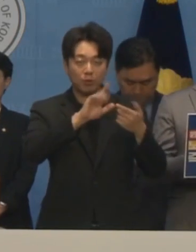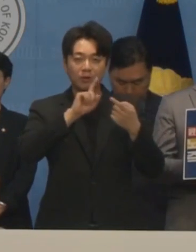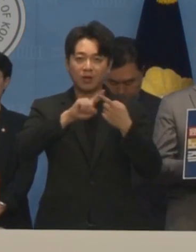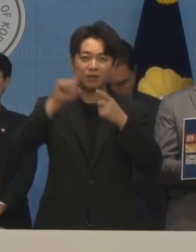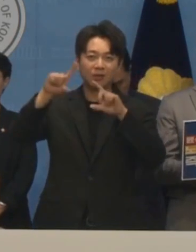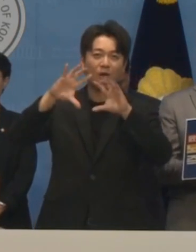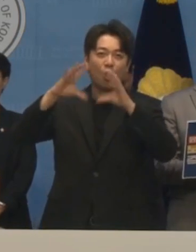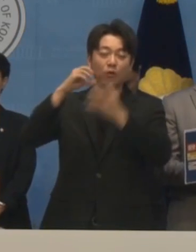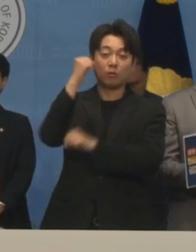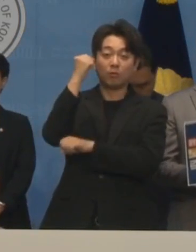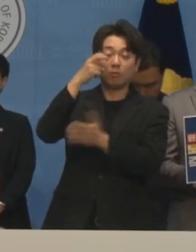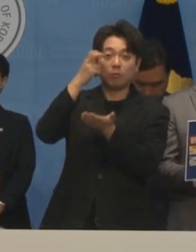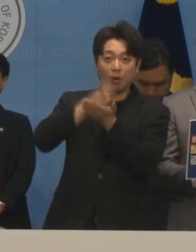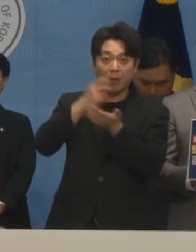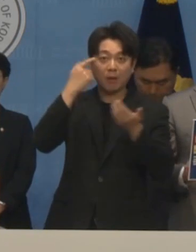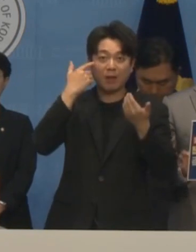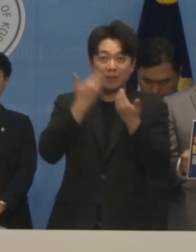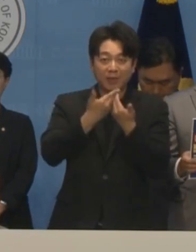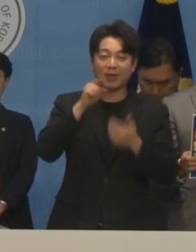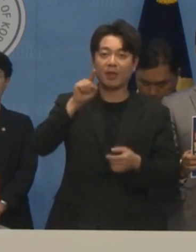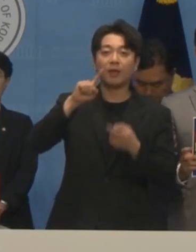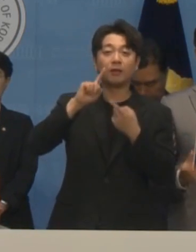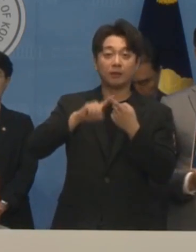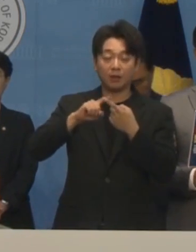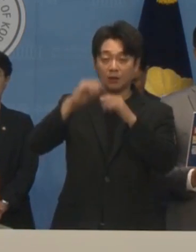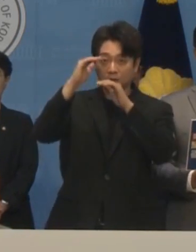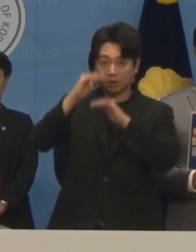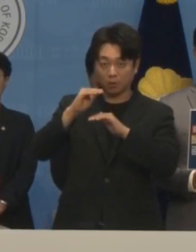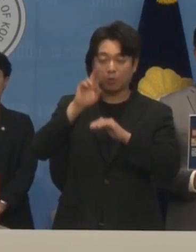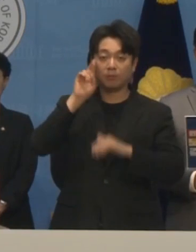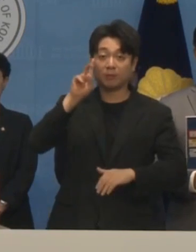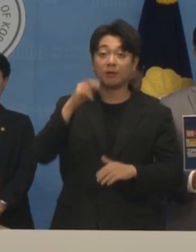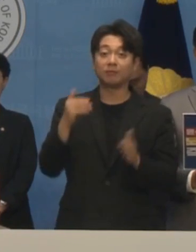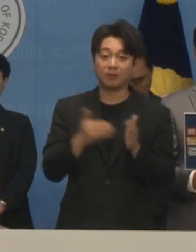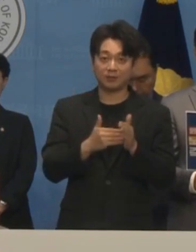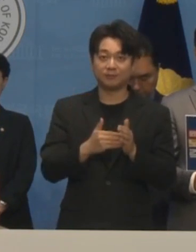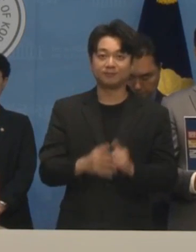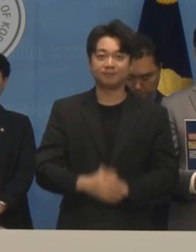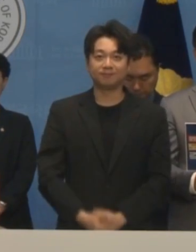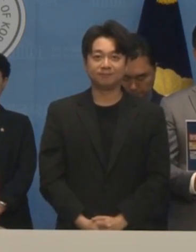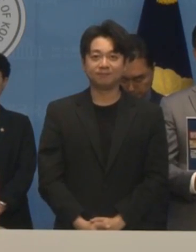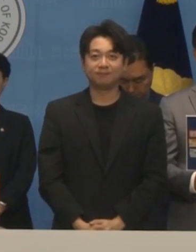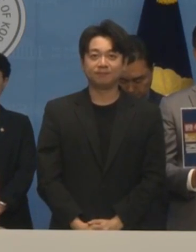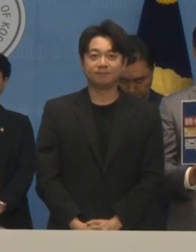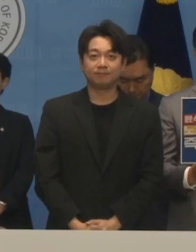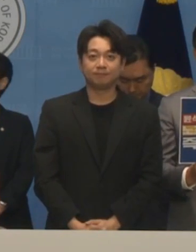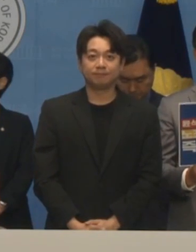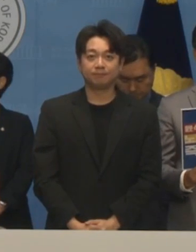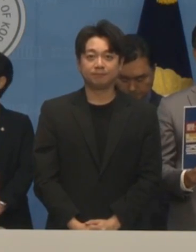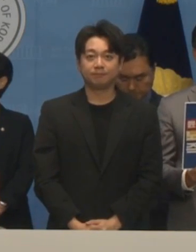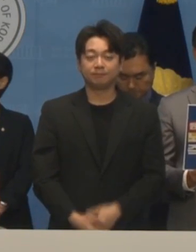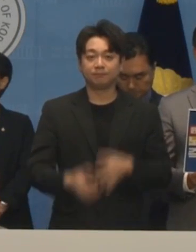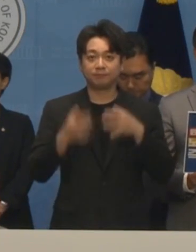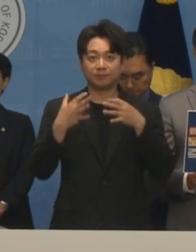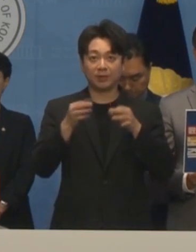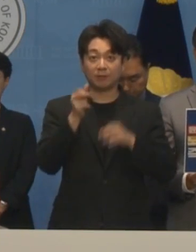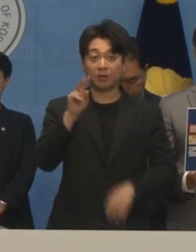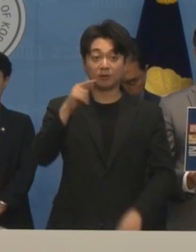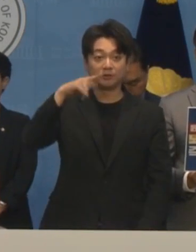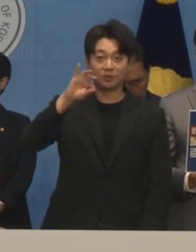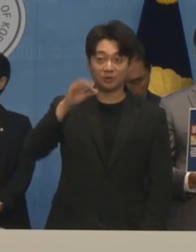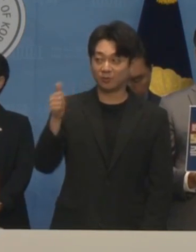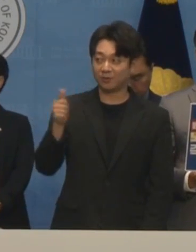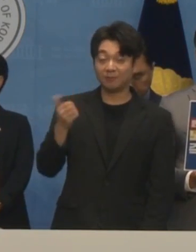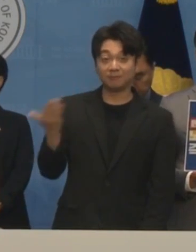위헌성과 부당성을 네 분 의원님이 잘 지적해 주셨습니다. 예, 회견 진행하는 중에 우리 김현정 의원님 같이 참석해